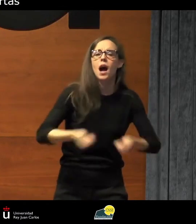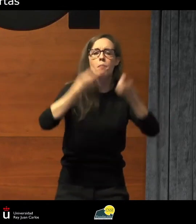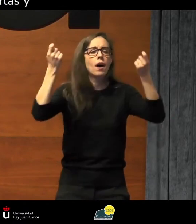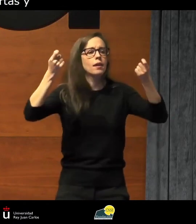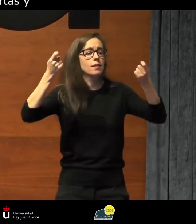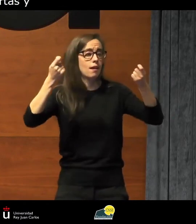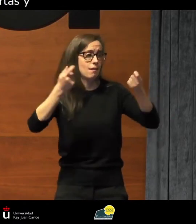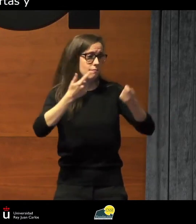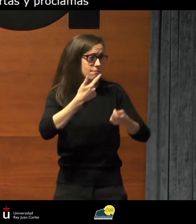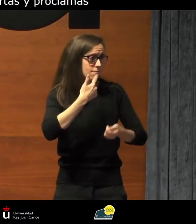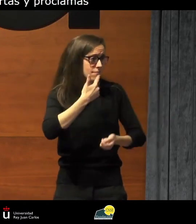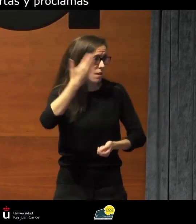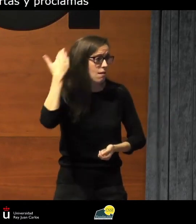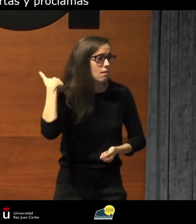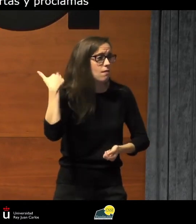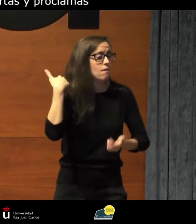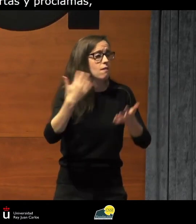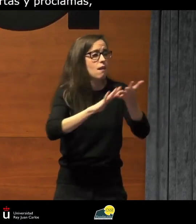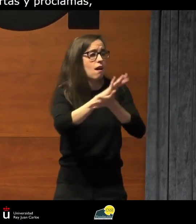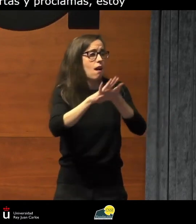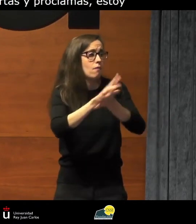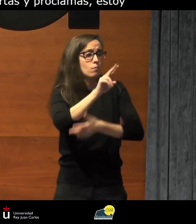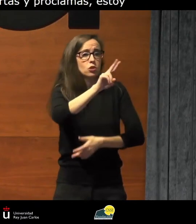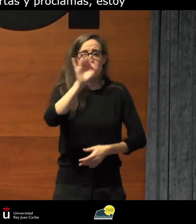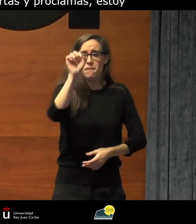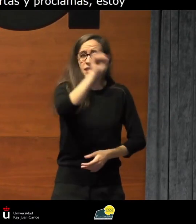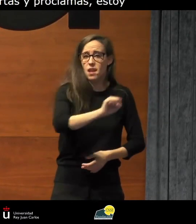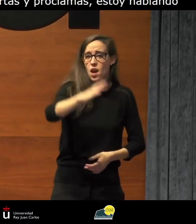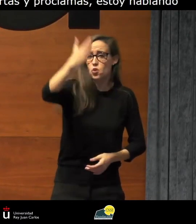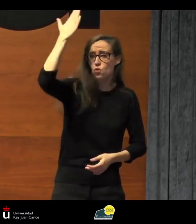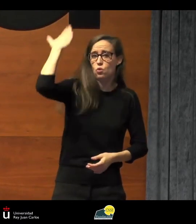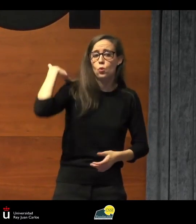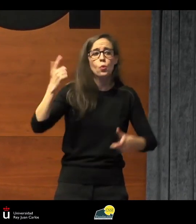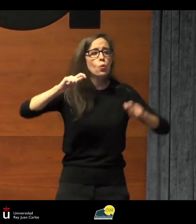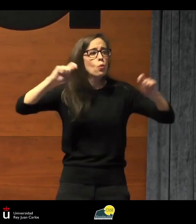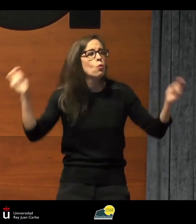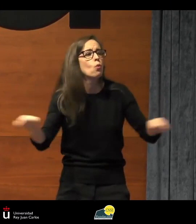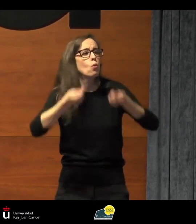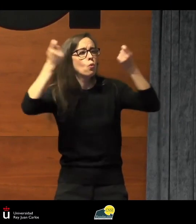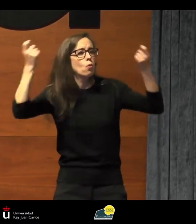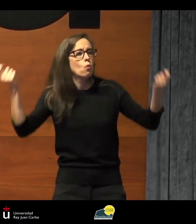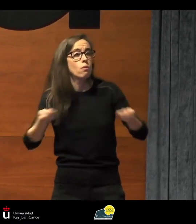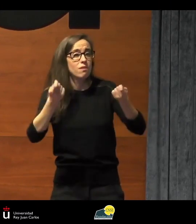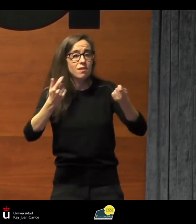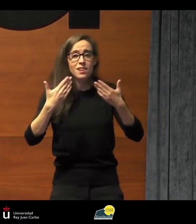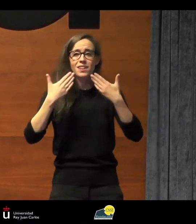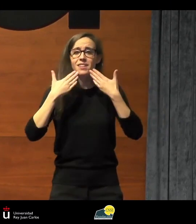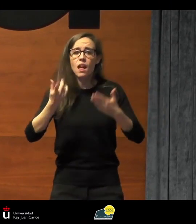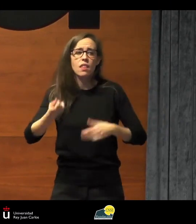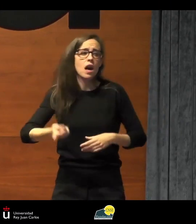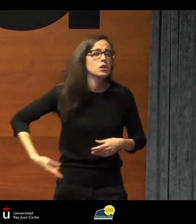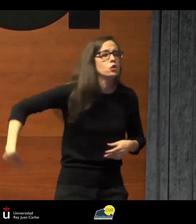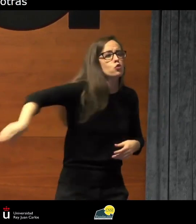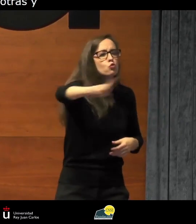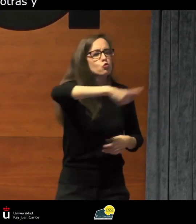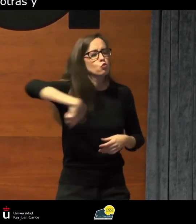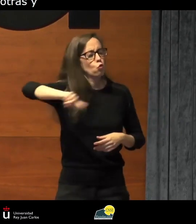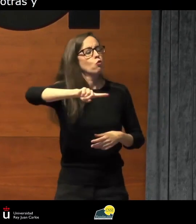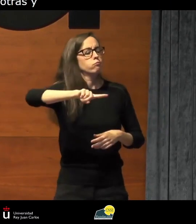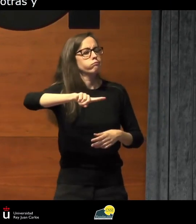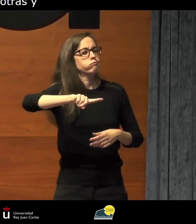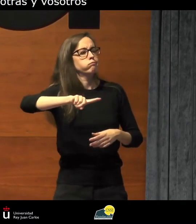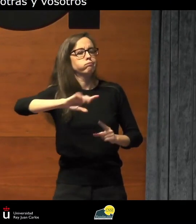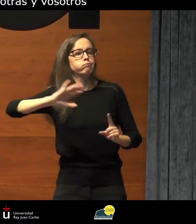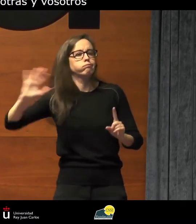estoy hablando de apenas hace 20 años, y que vosotras y vosotros habéis conseguido que ahora